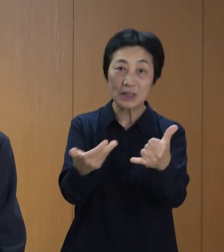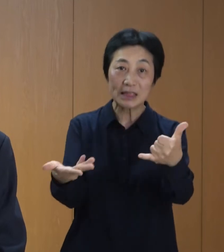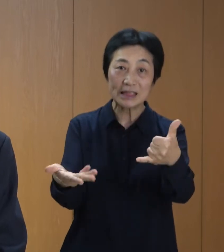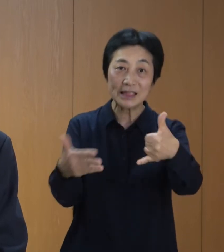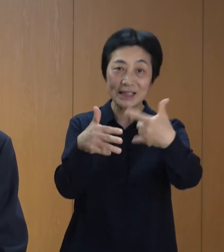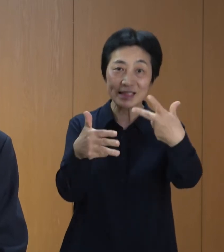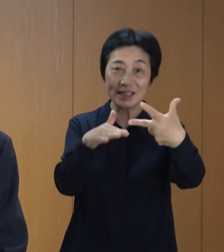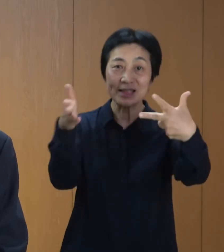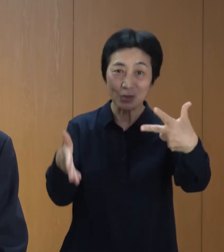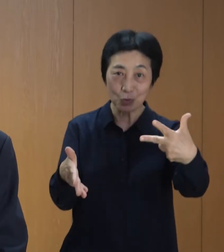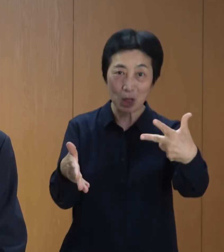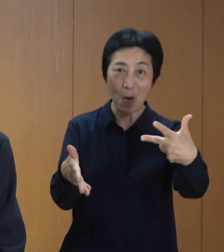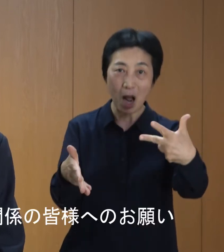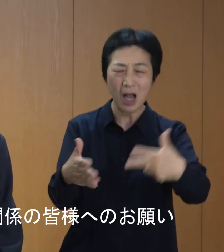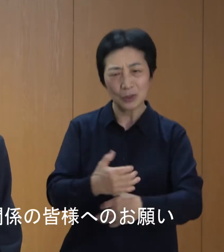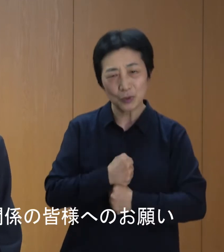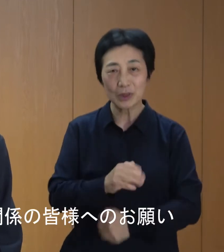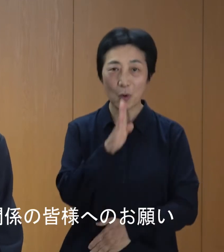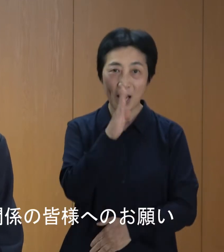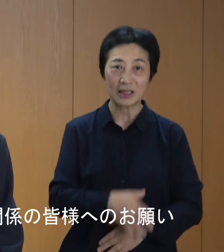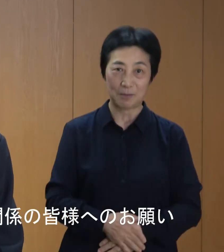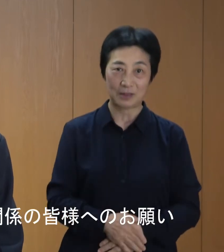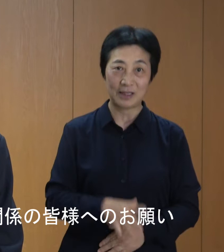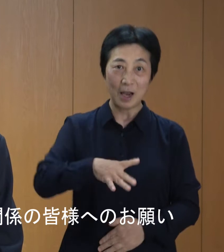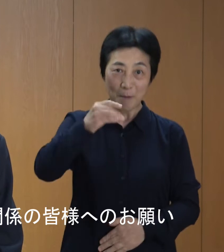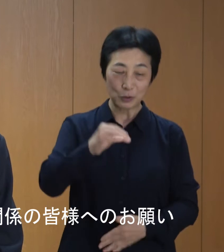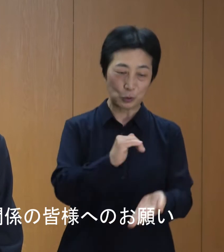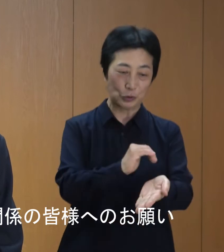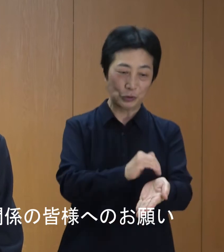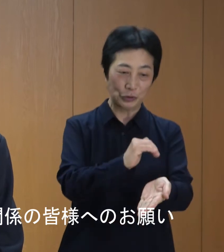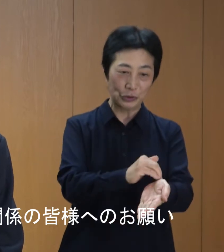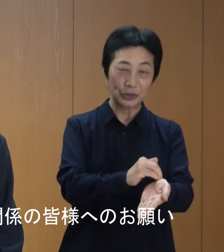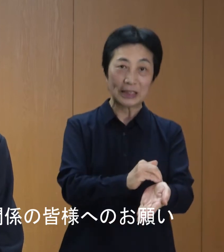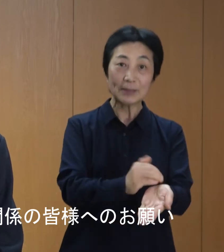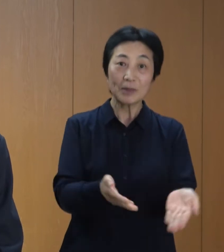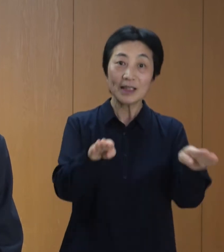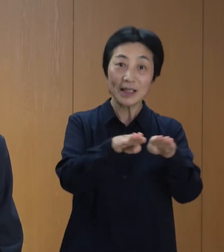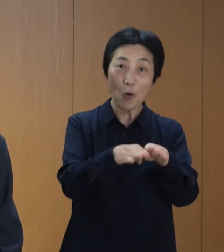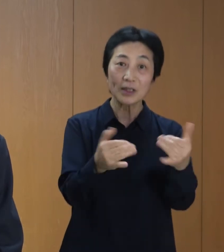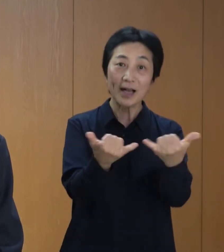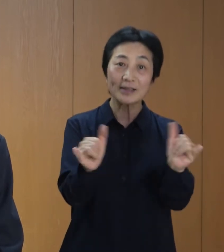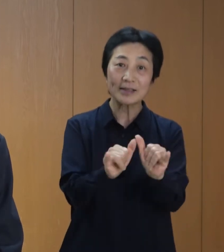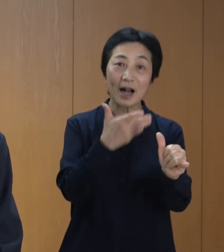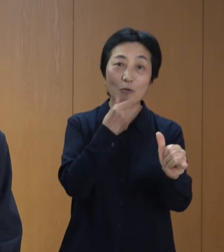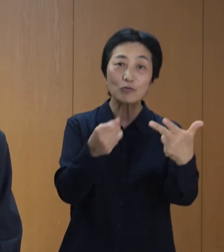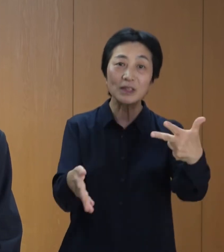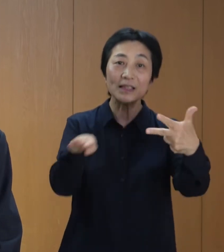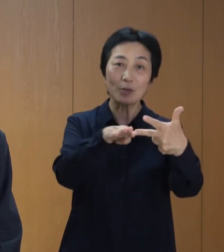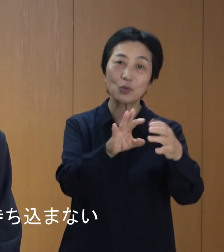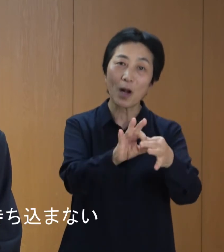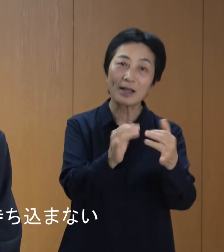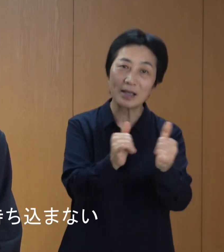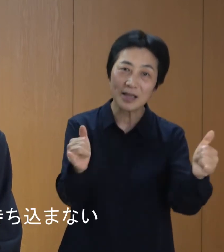を徹底してください。まず医療機関、社会福祉施設関係の皆様へのお願いです。